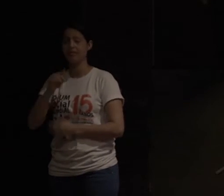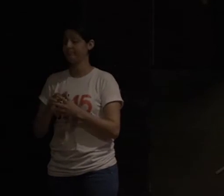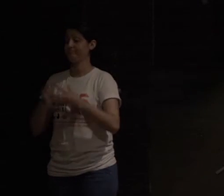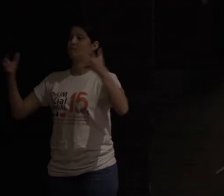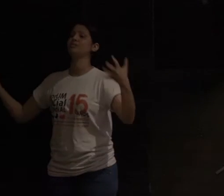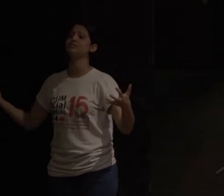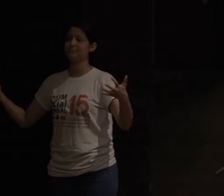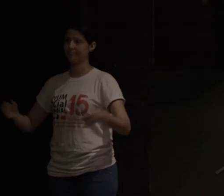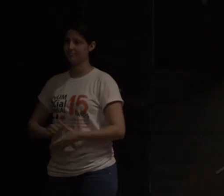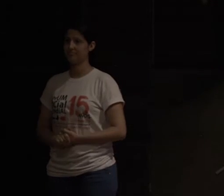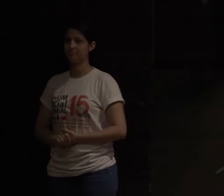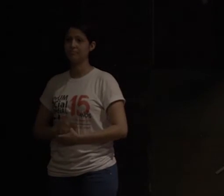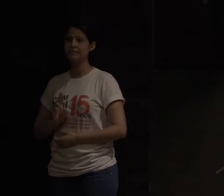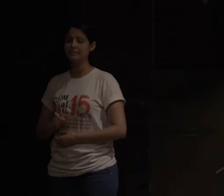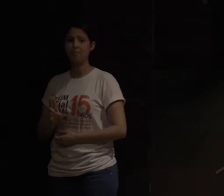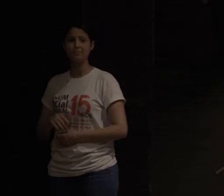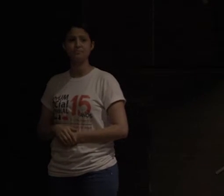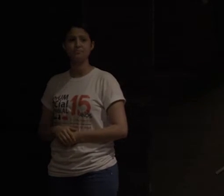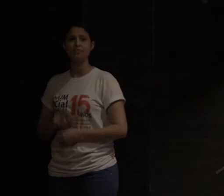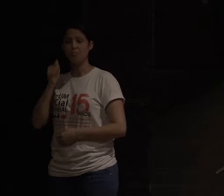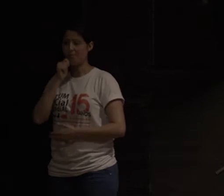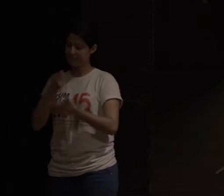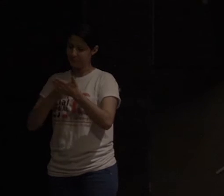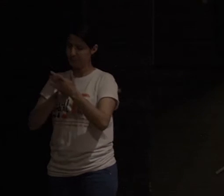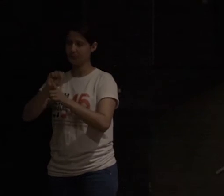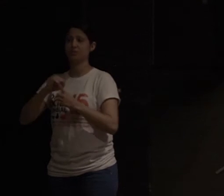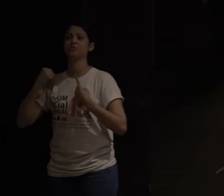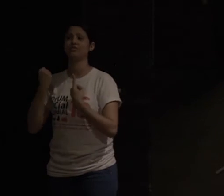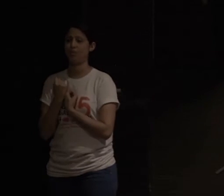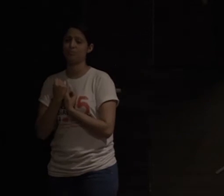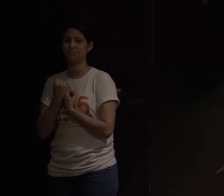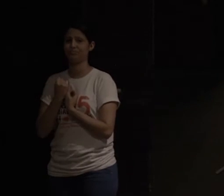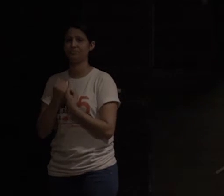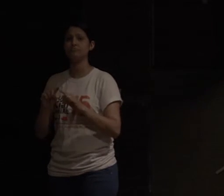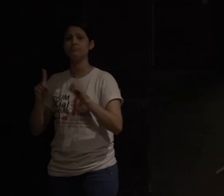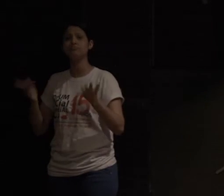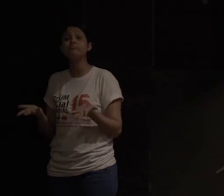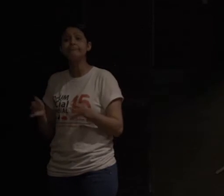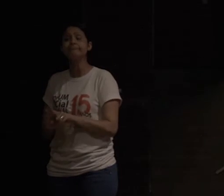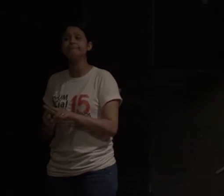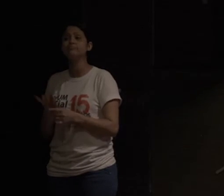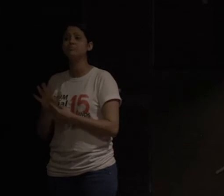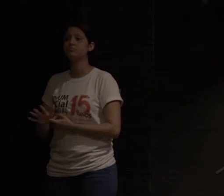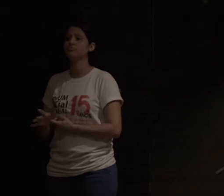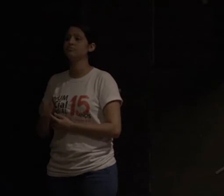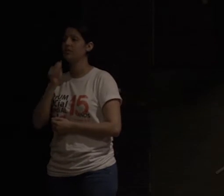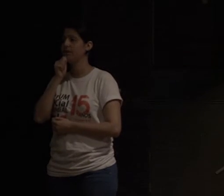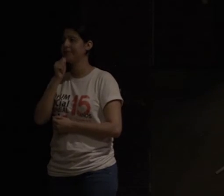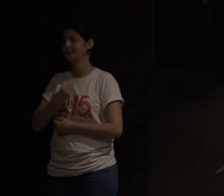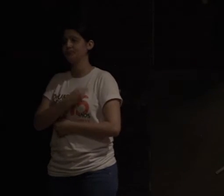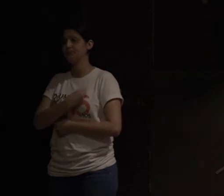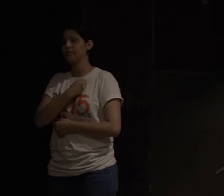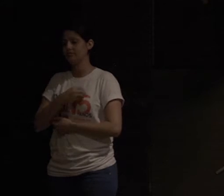maioria de sempre do ativismo, da luta social por uma sociedade melhor. Mas é evidente que o sexismo continua a